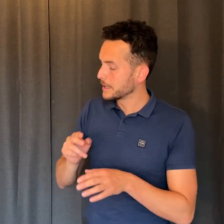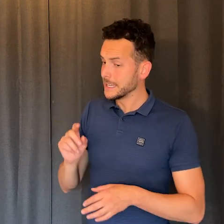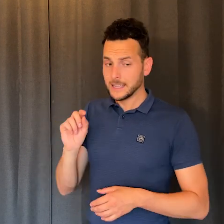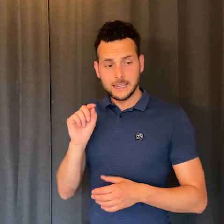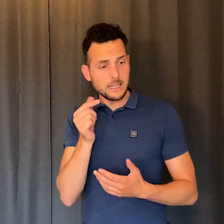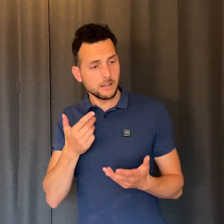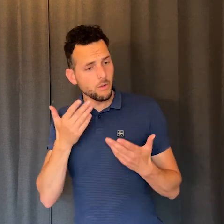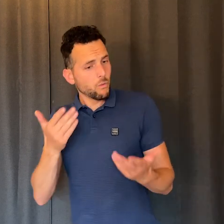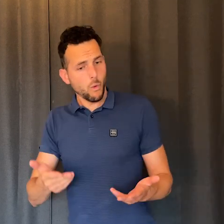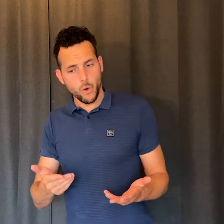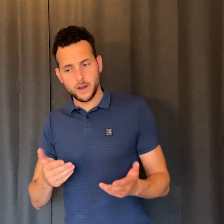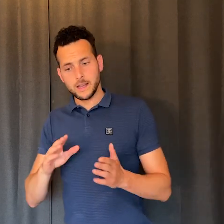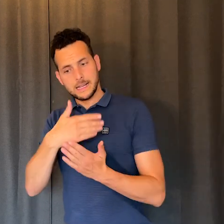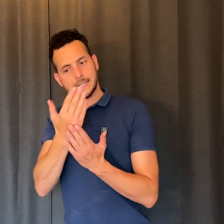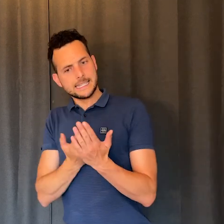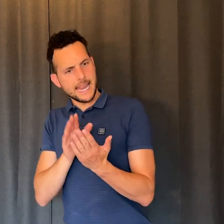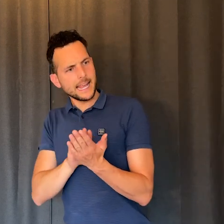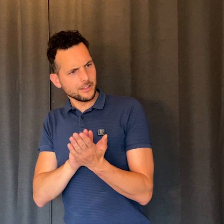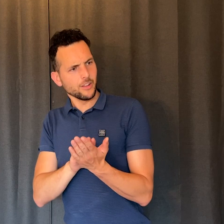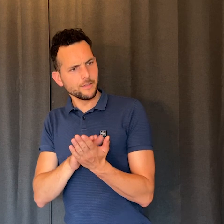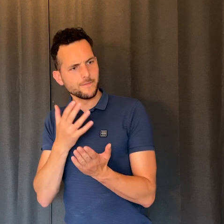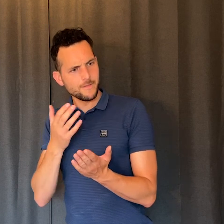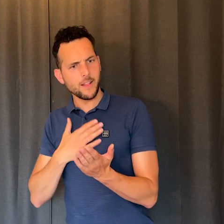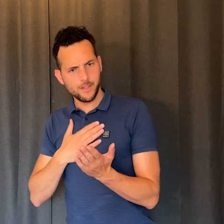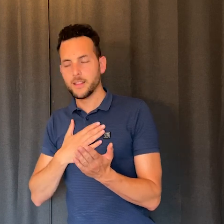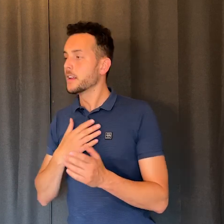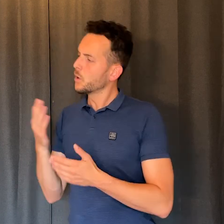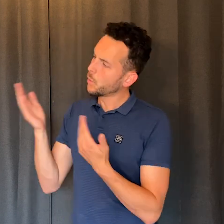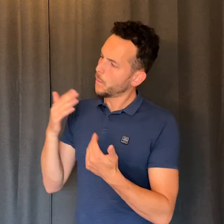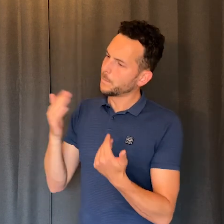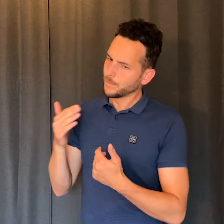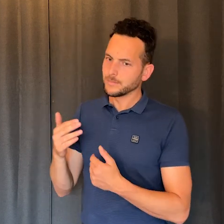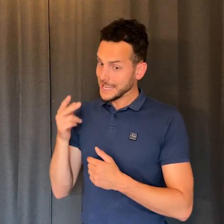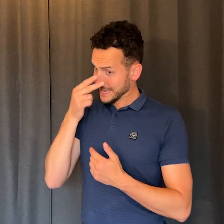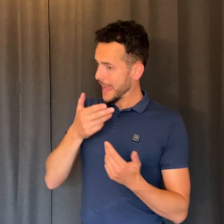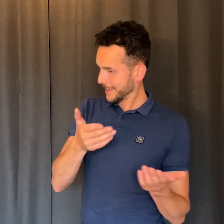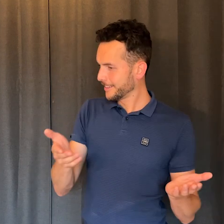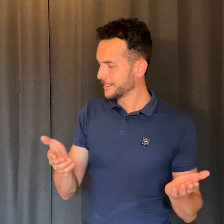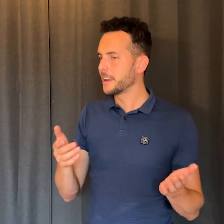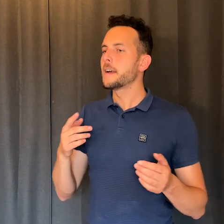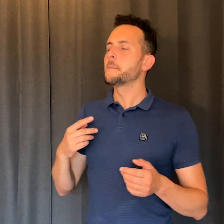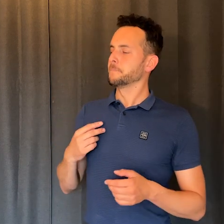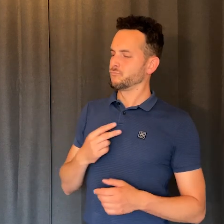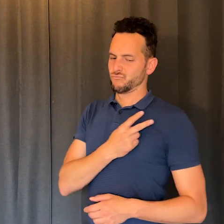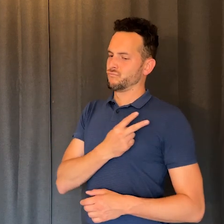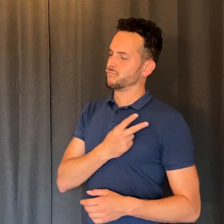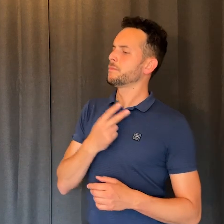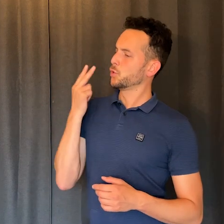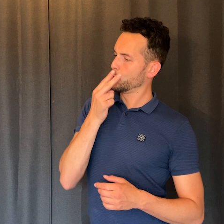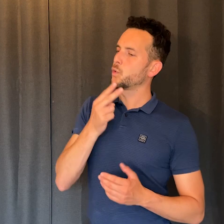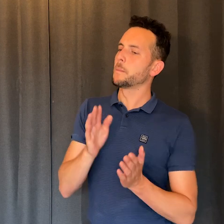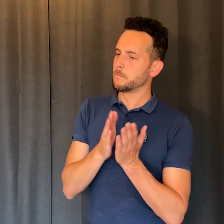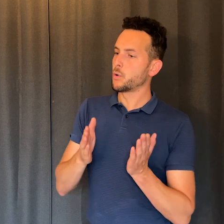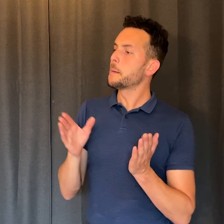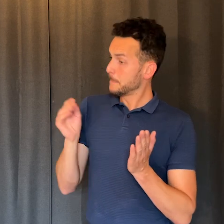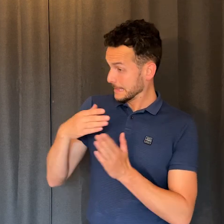gedichten? Met gedichten erin. Gedichten. Ja, dan moeten we even kijken. Kom anders verder. Ja. Kom maar even kijken. Ja. Dan gaan wij op zoek naar een boek.